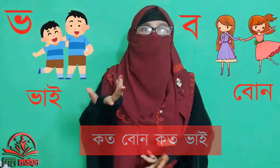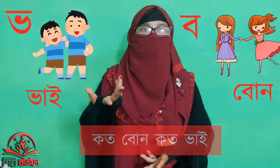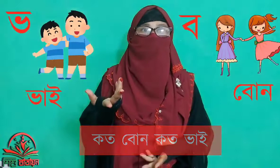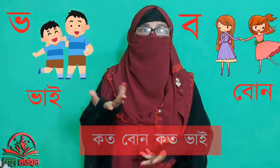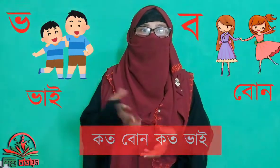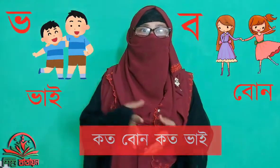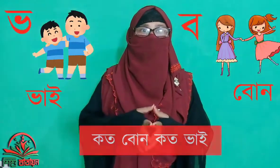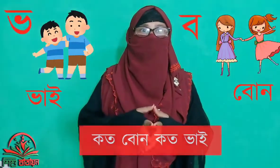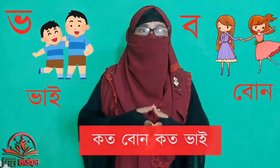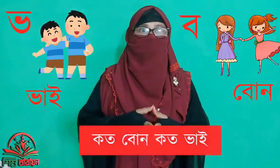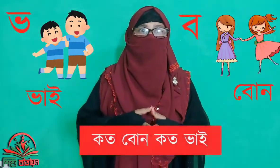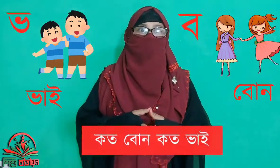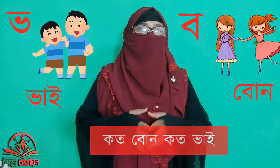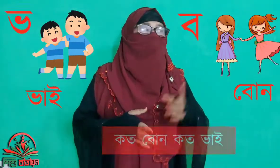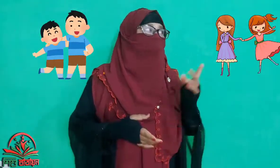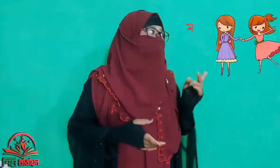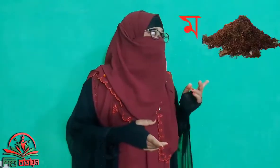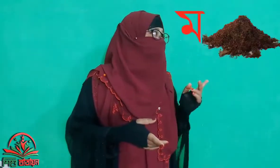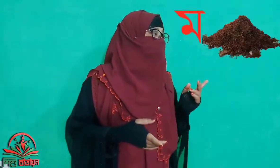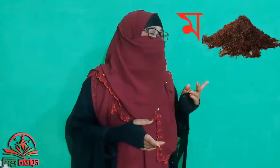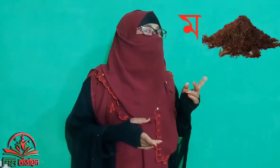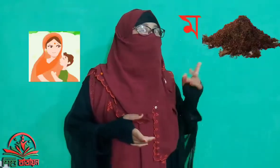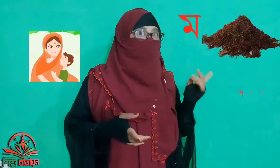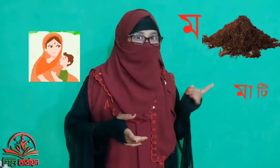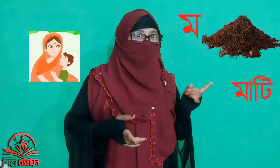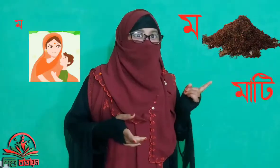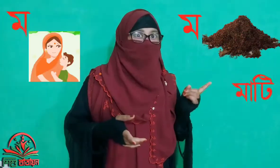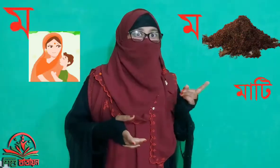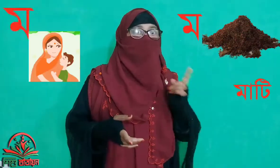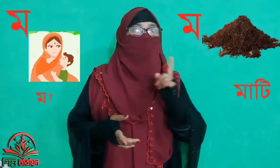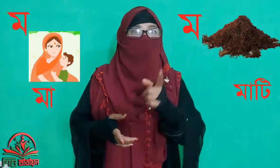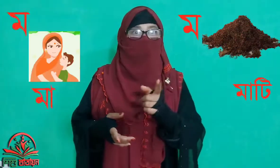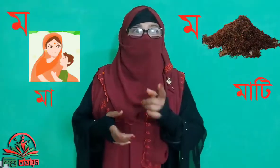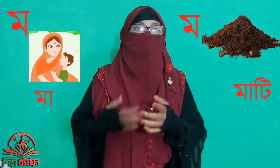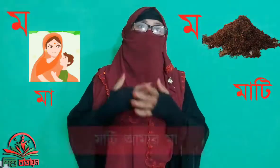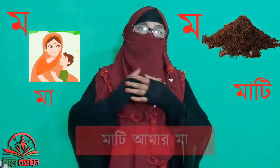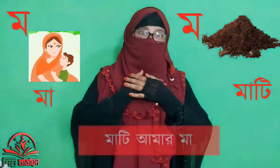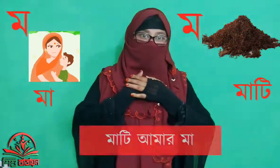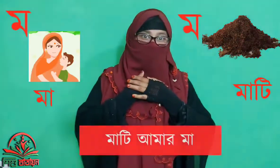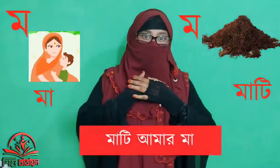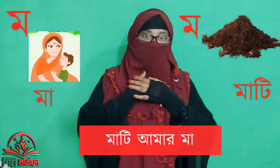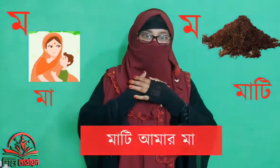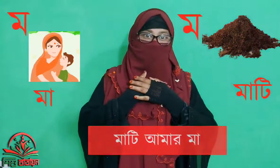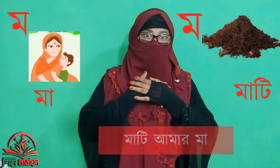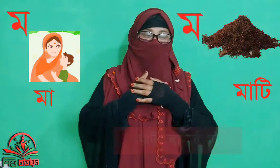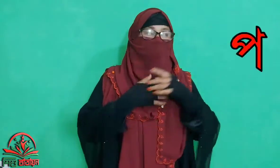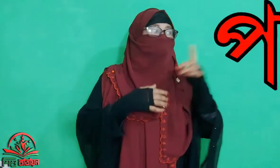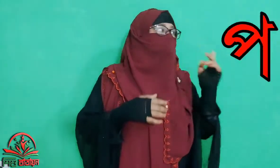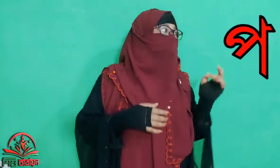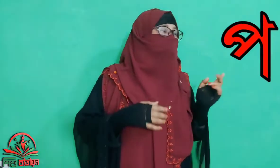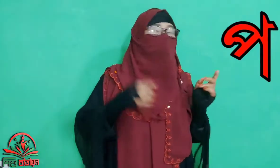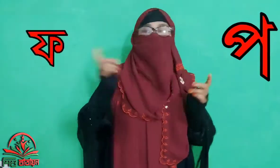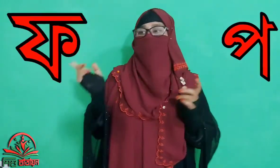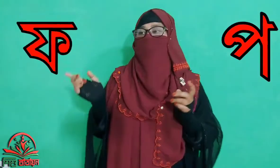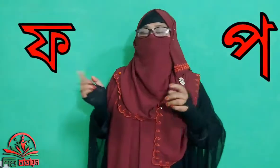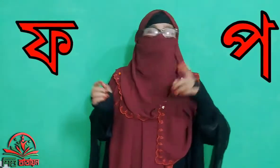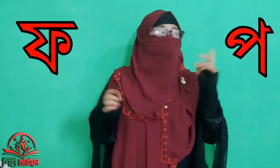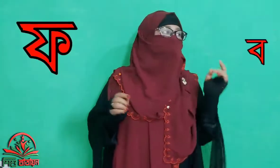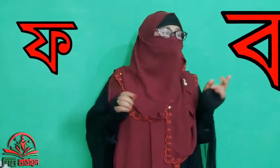ভাই ময়ে মাটি ময়ে মা মাটি আমার মা প ফ ব